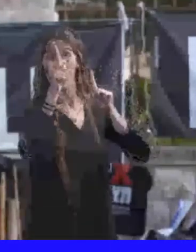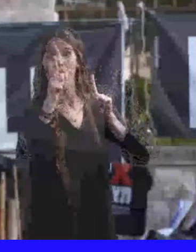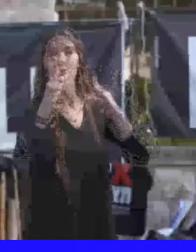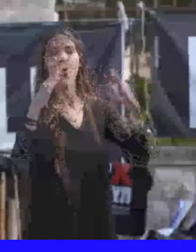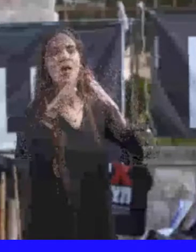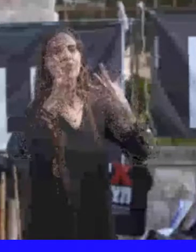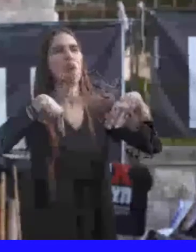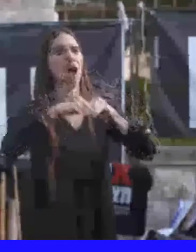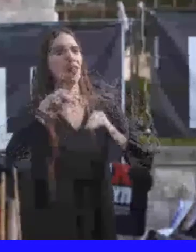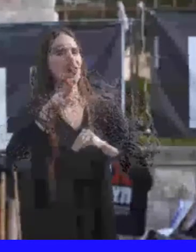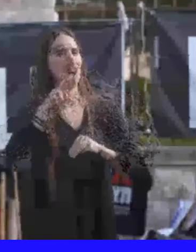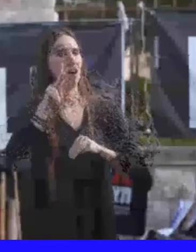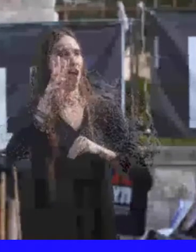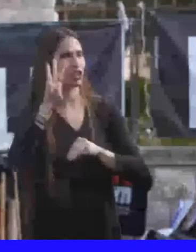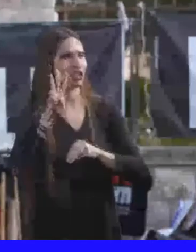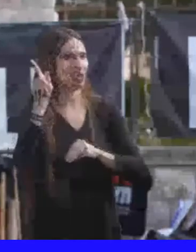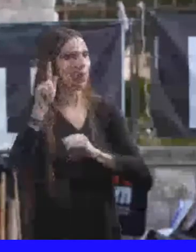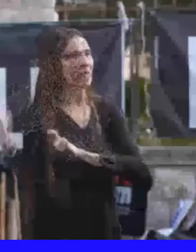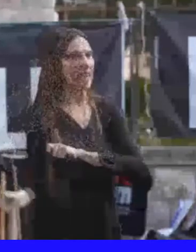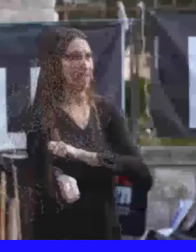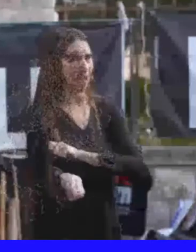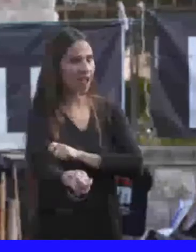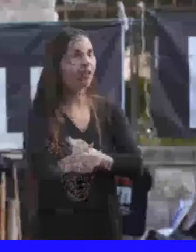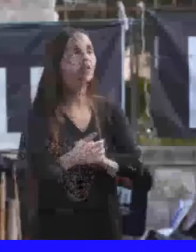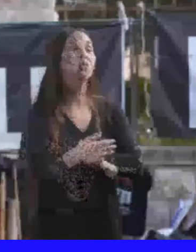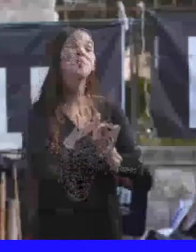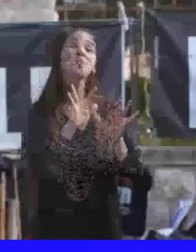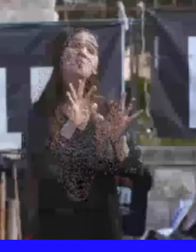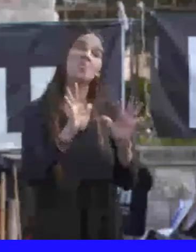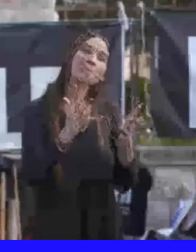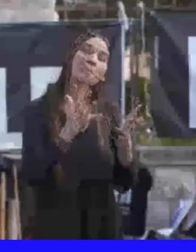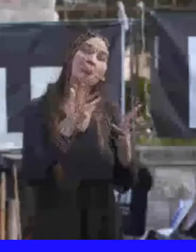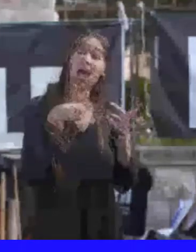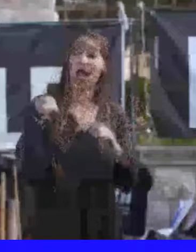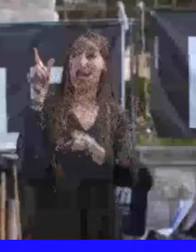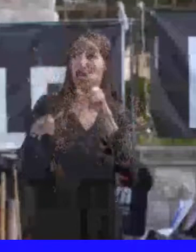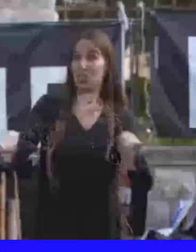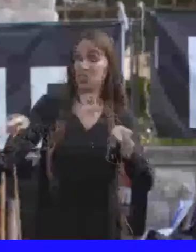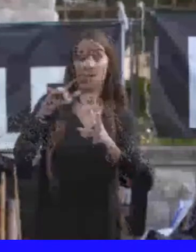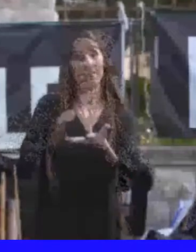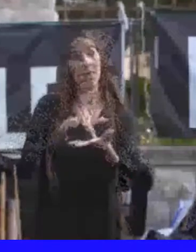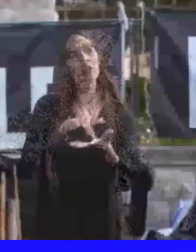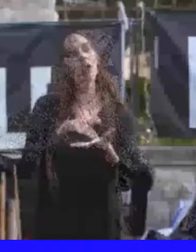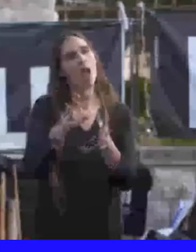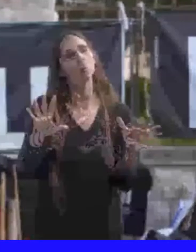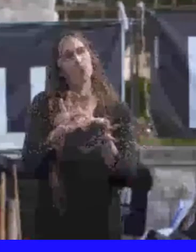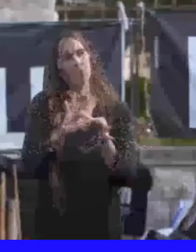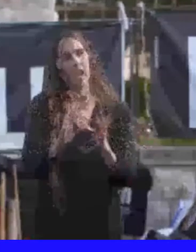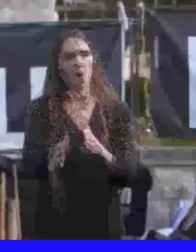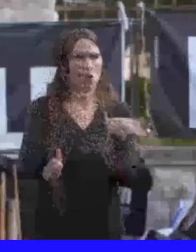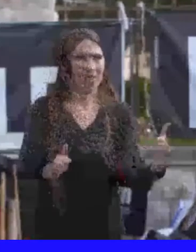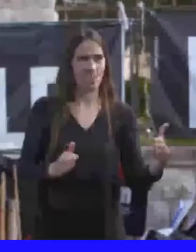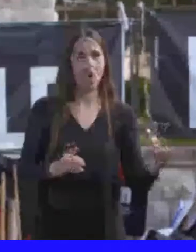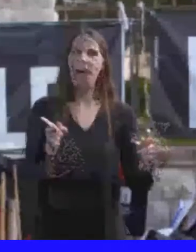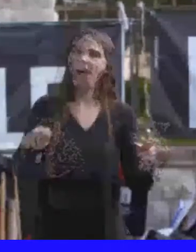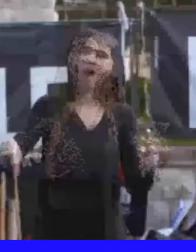משפחת פרקש בקיסריה, אולי האנשים הנמצאים כאן שייכים לגוש השמאל,